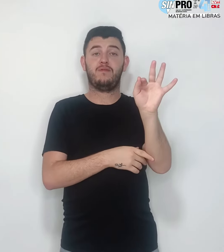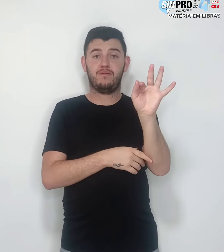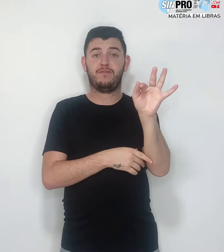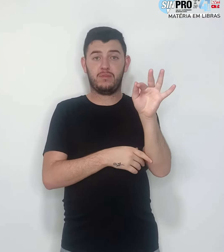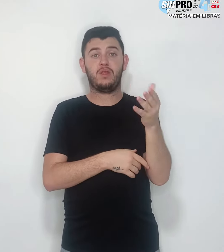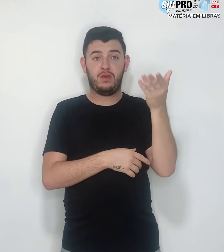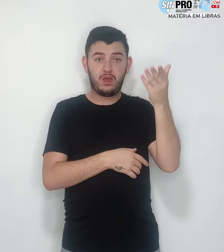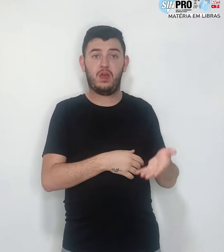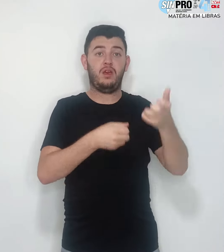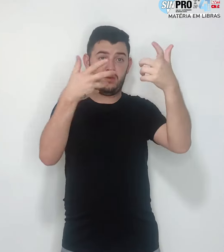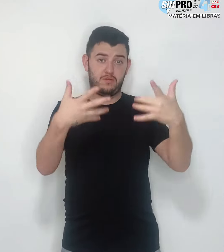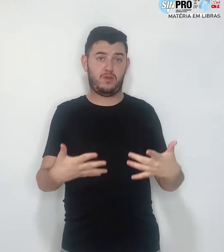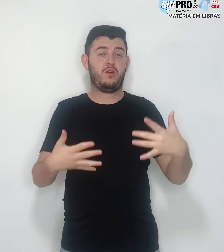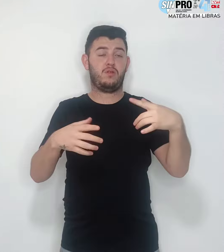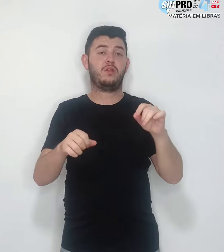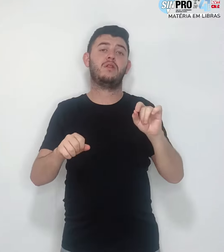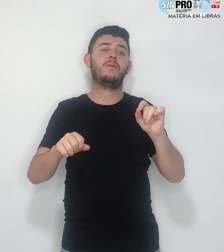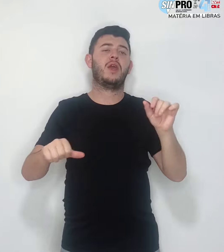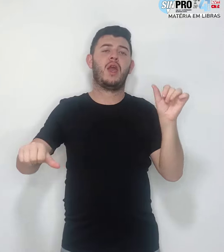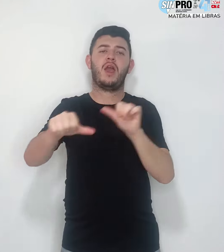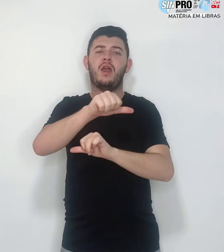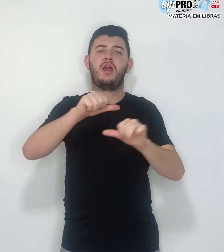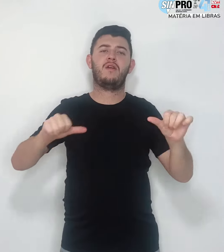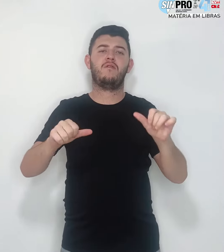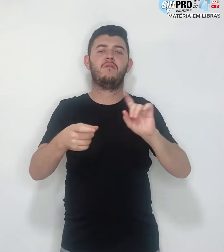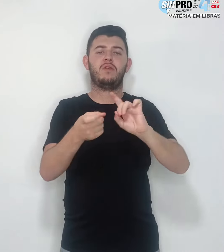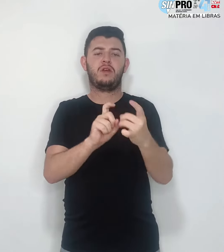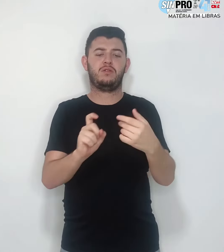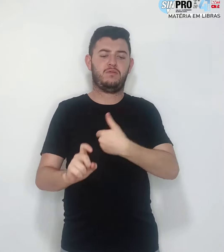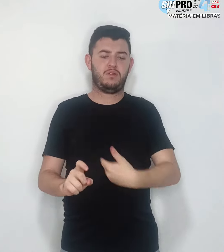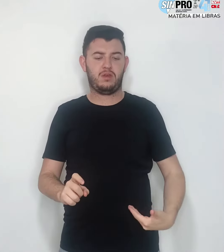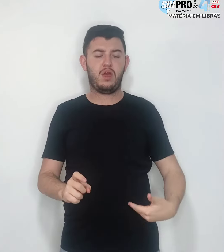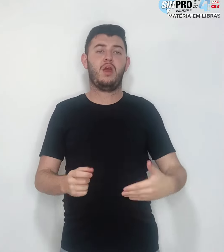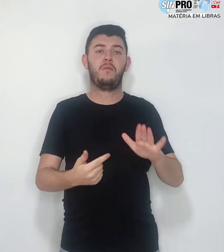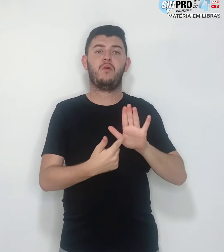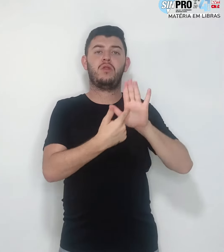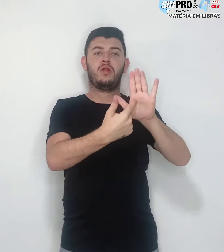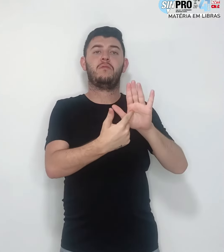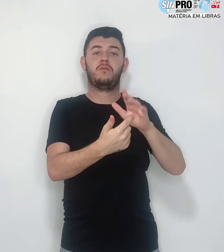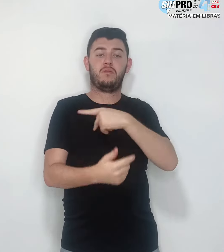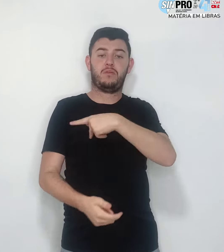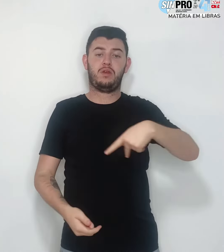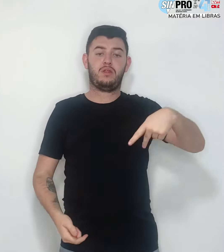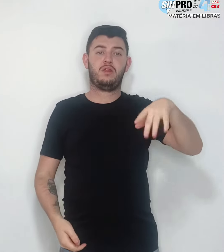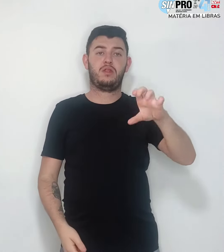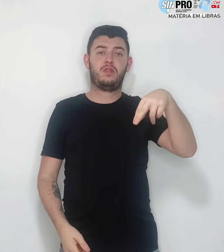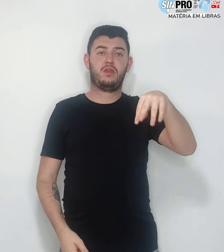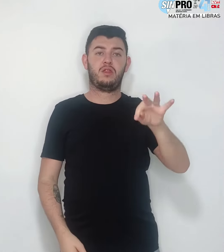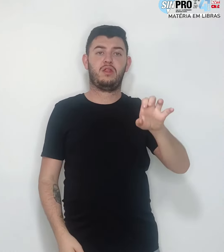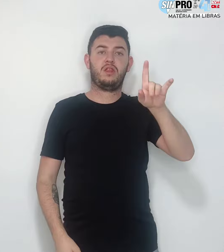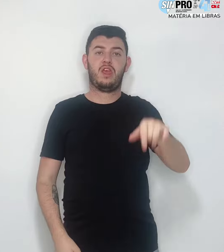como uma das lutas gerais a serem encampadas pelos trabalhadores da educação,